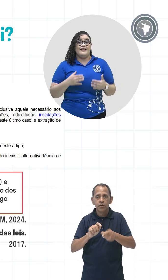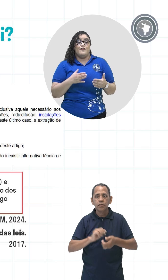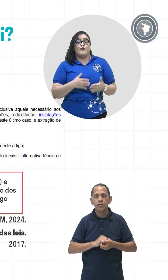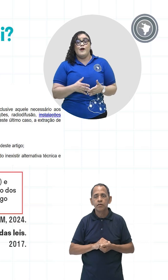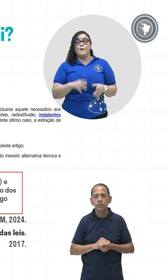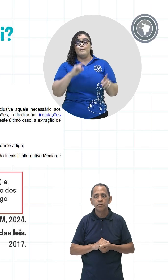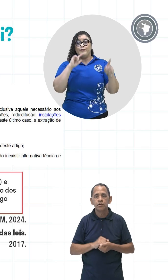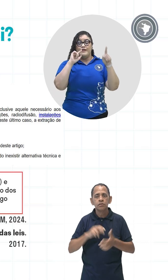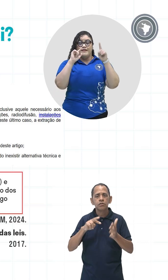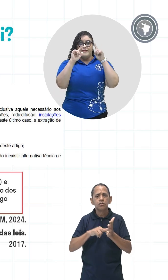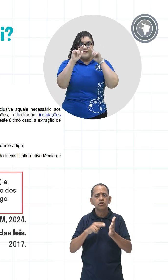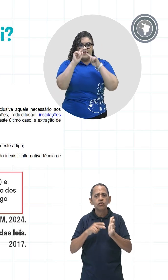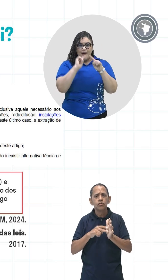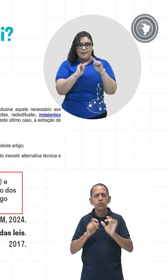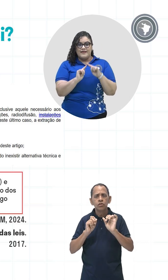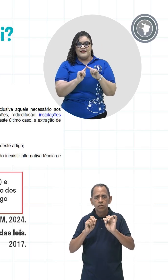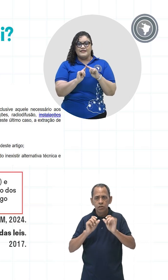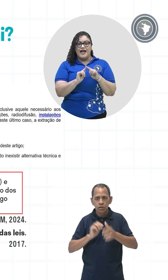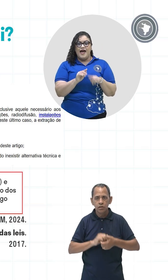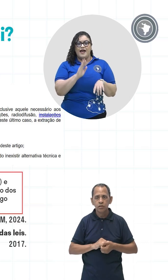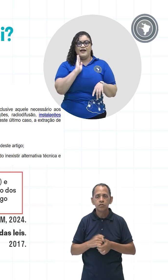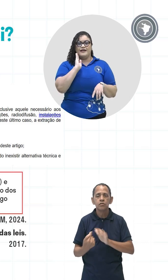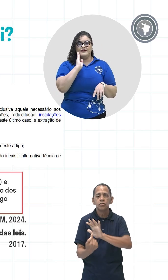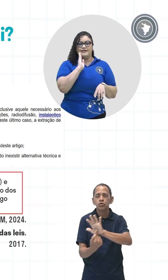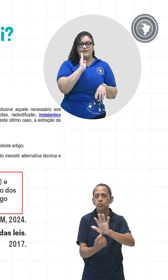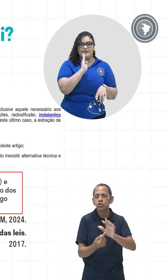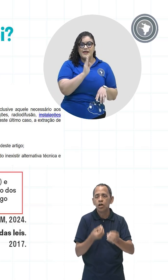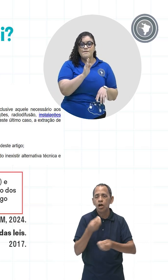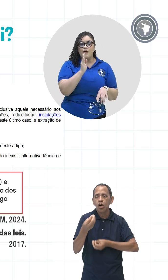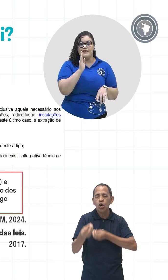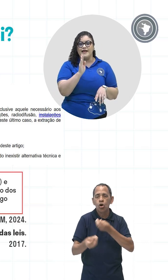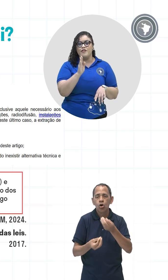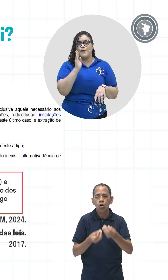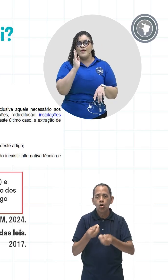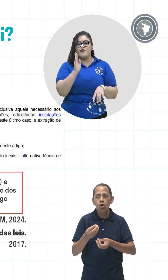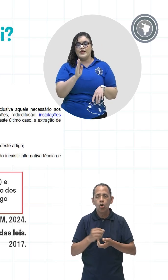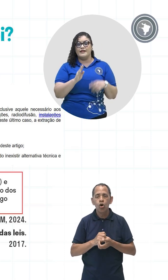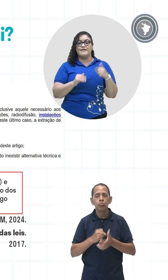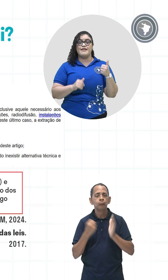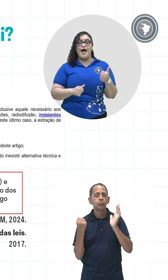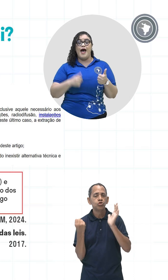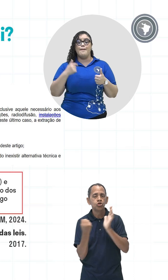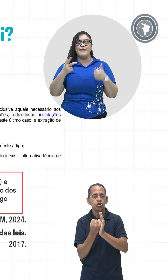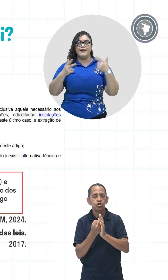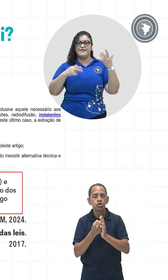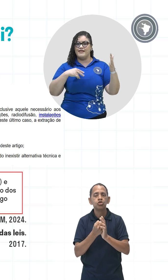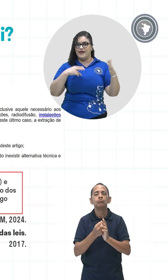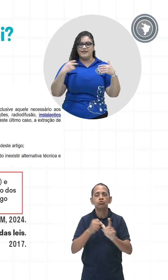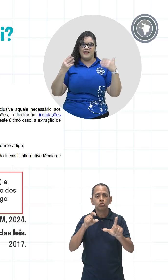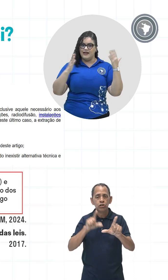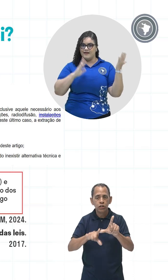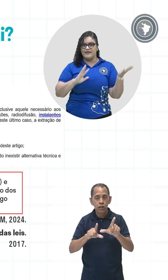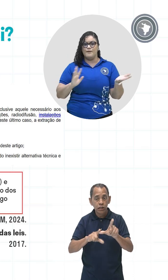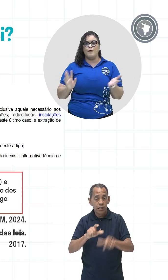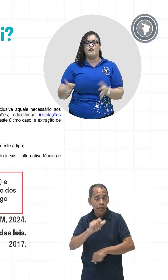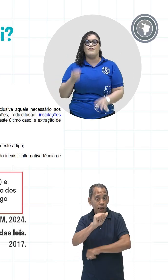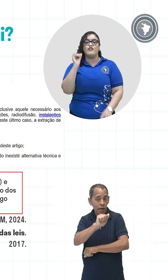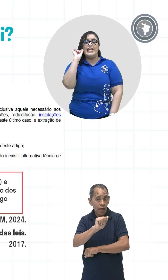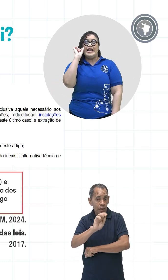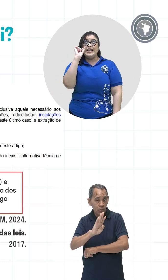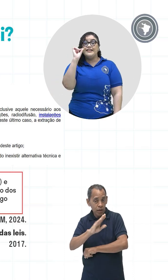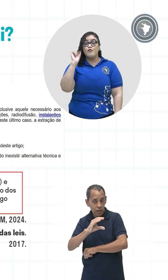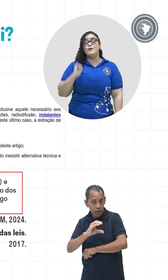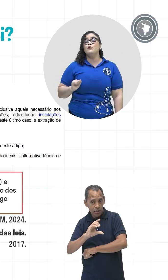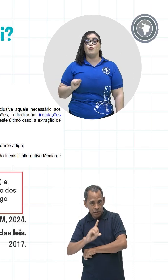alíneas, elas vão se apresentar simbolizadas pelas letras A, B, C, D e assim por